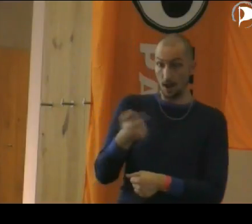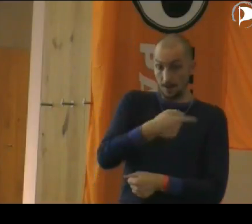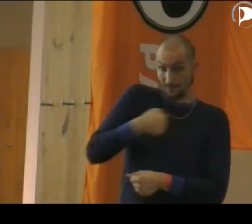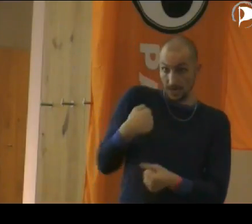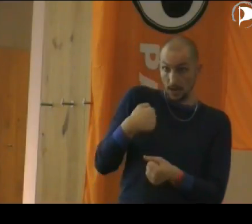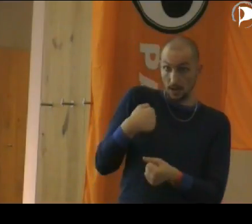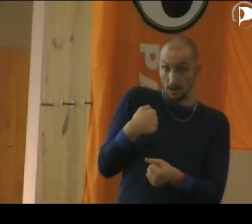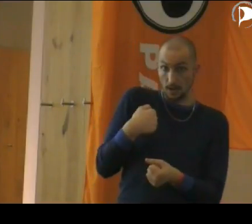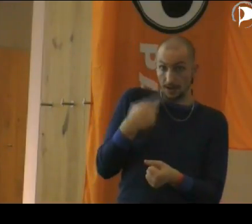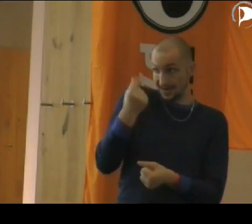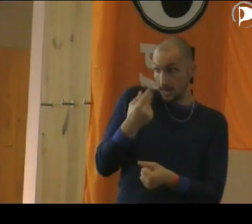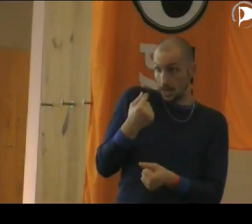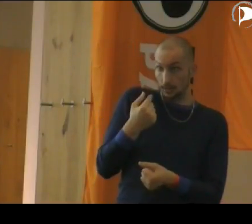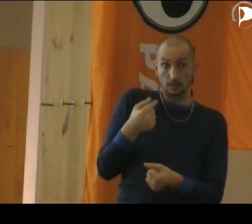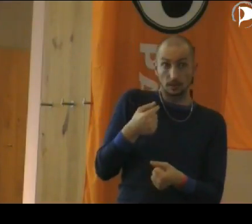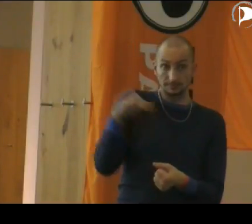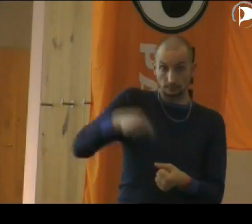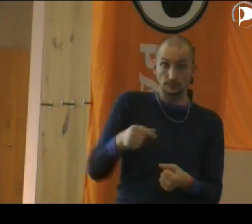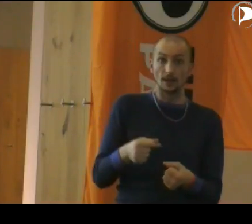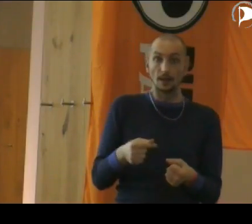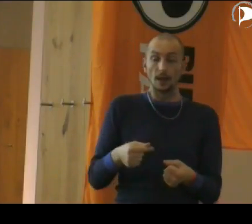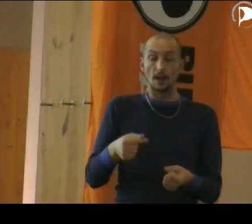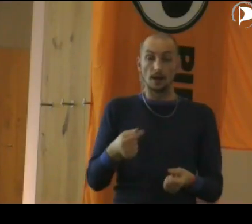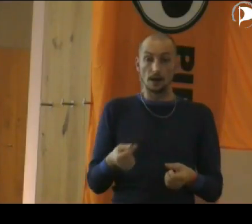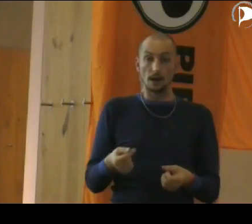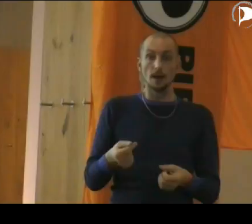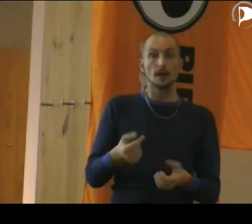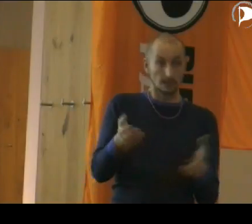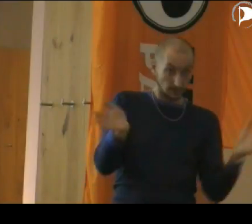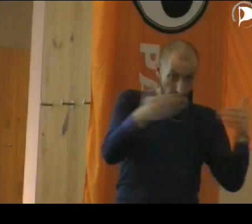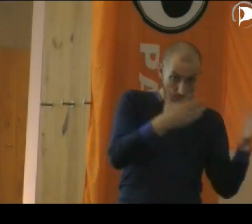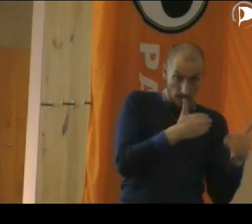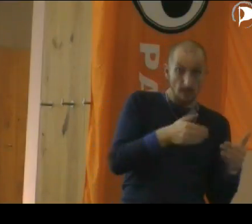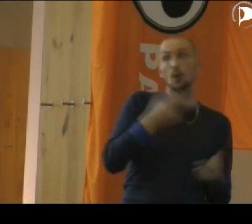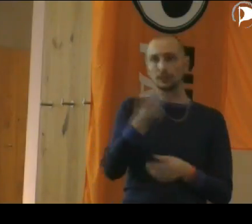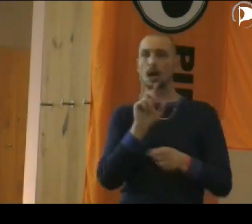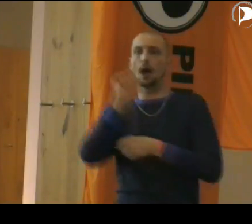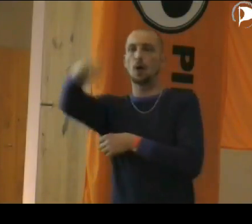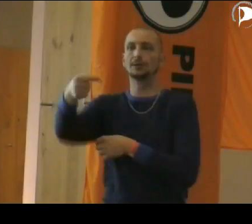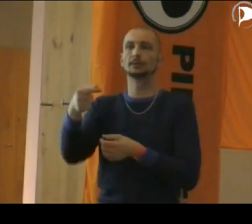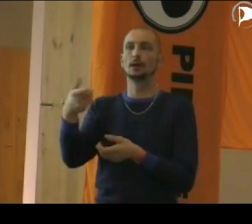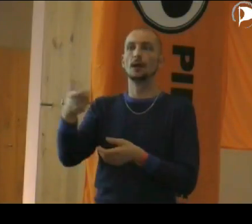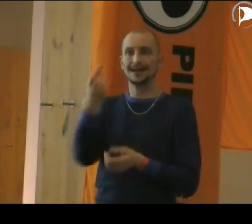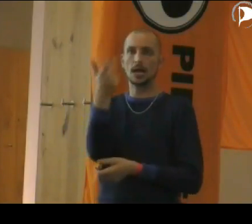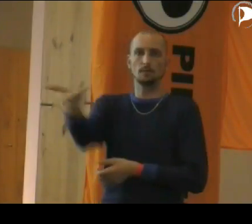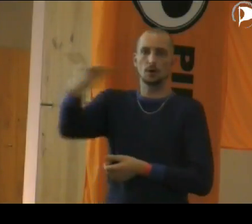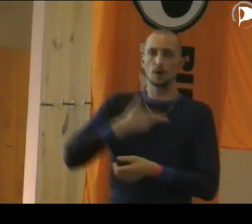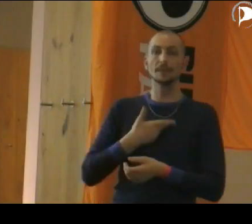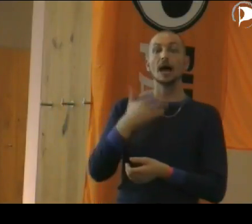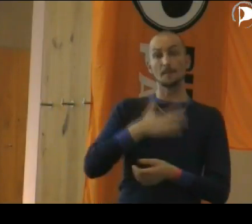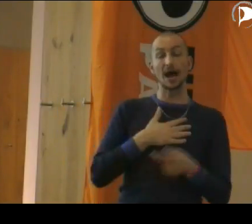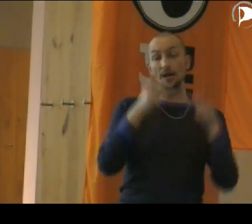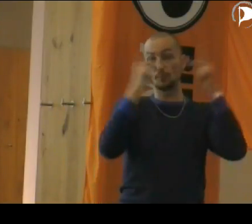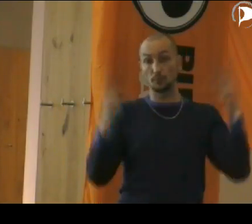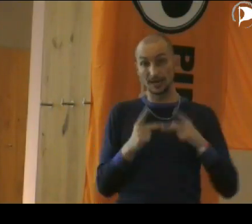oder ob es von außen kommt wir brauchen das geld nun kennt ja mein projekt bist